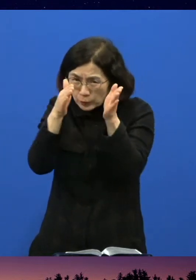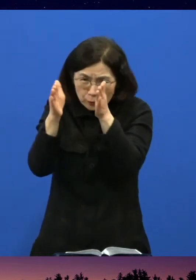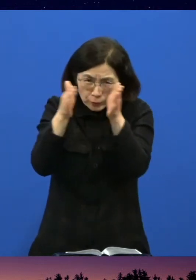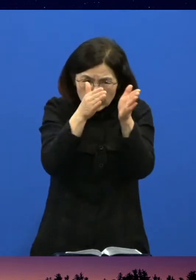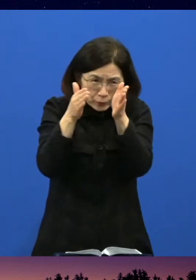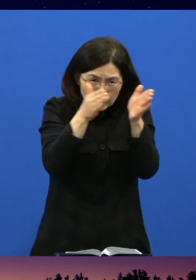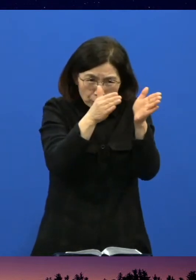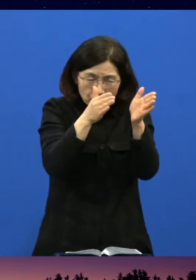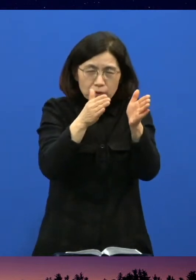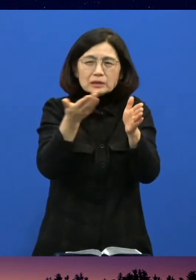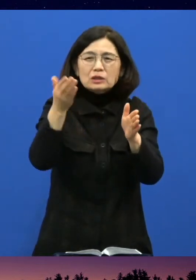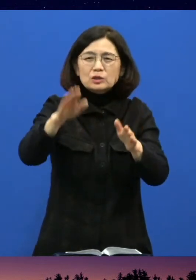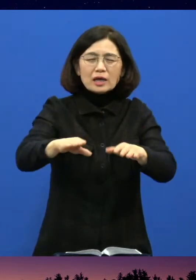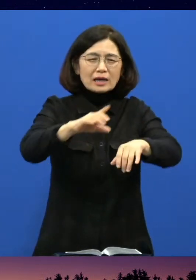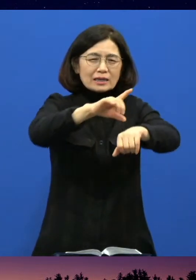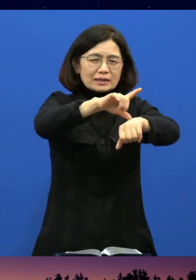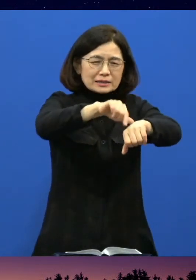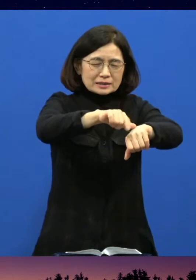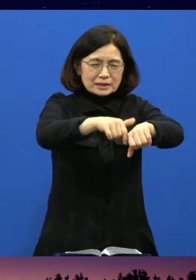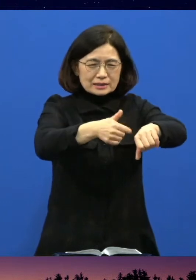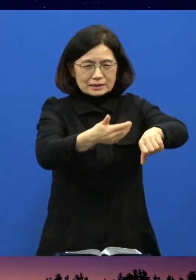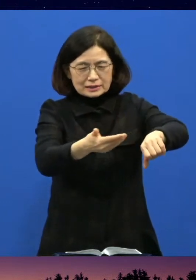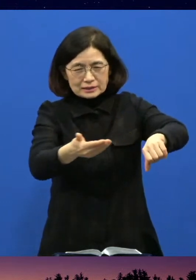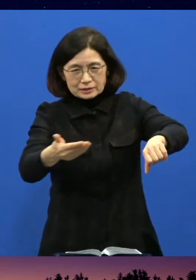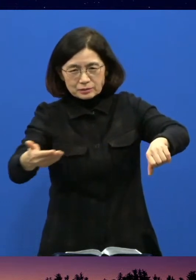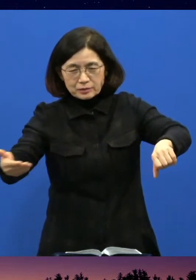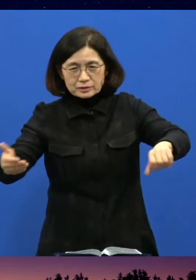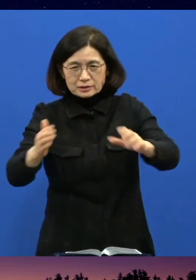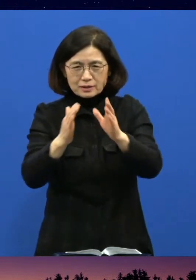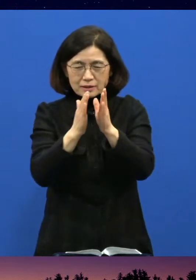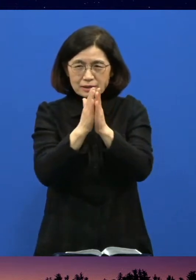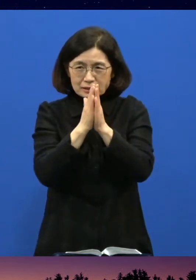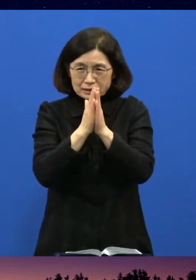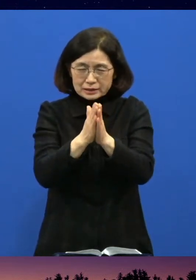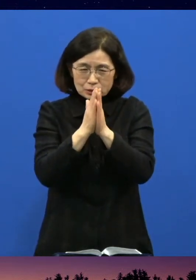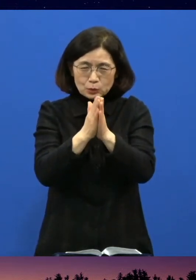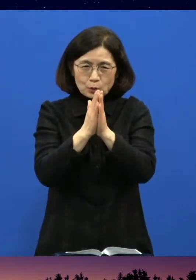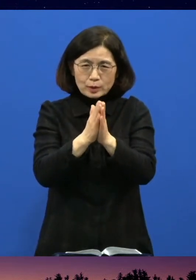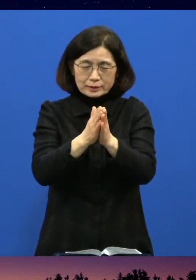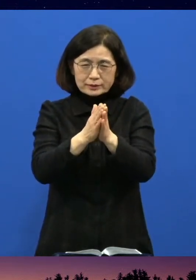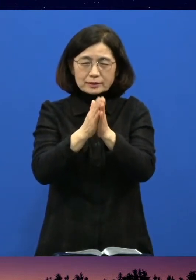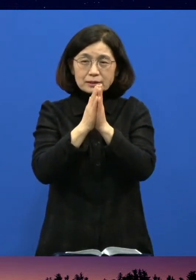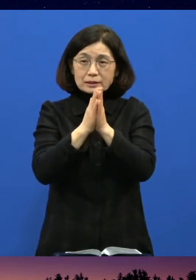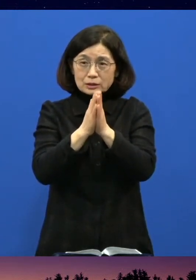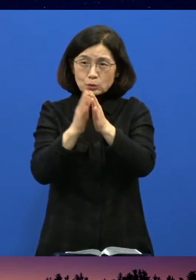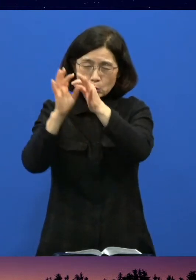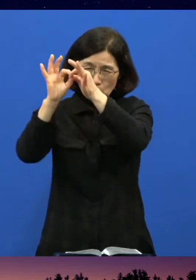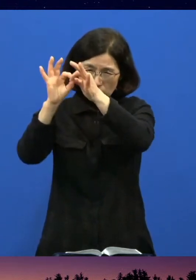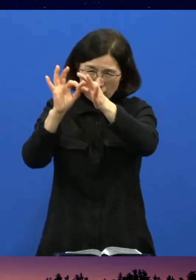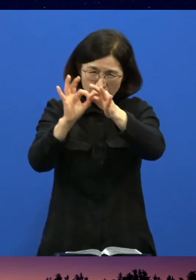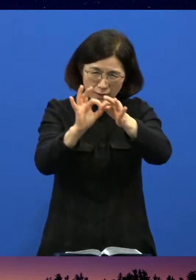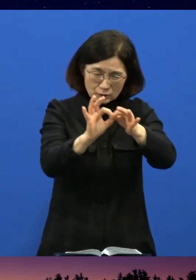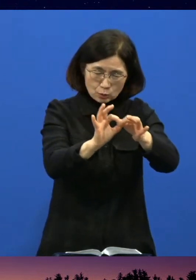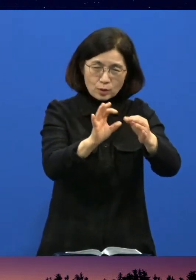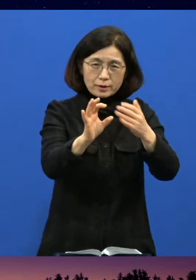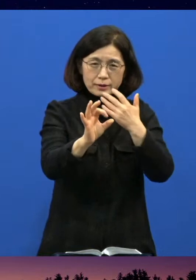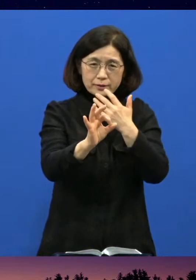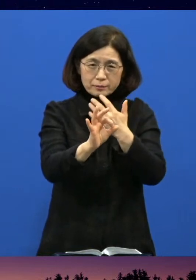지나면 지날수록 산만함들이 사라지고 초점이 하나로 집중되는 거예요. 그게 바로 하나님 한 번.